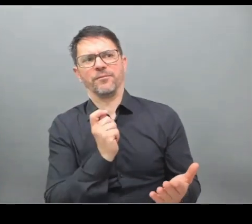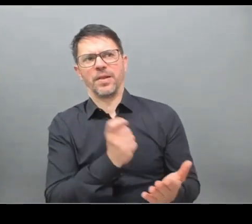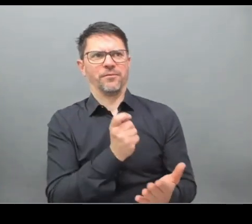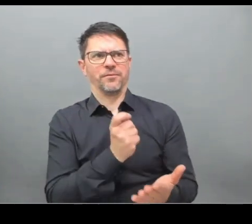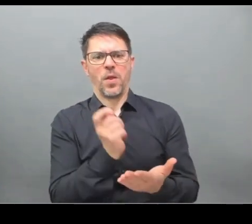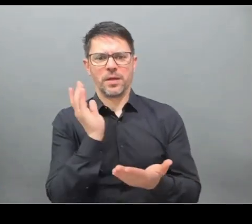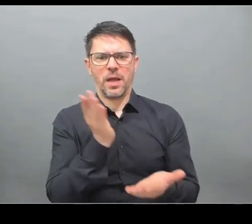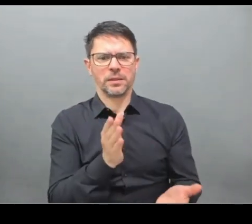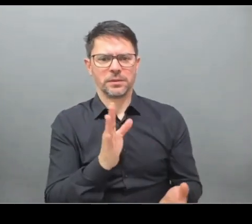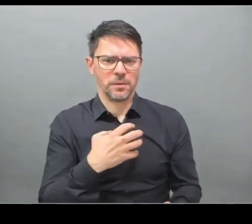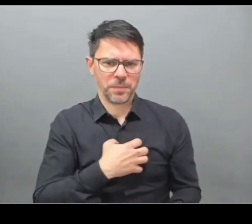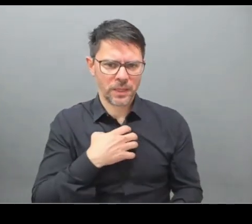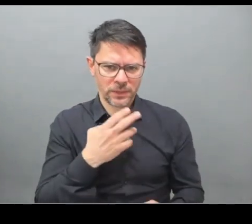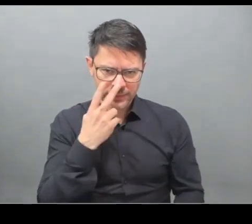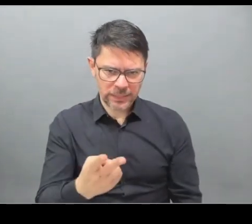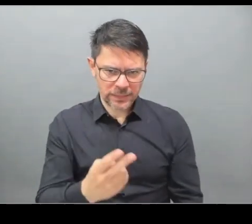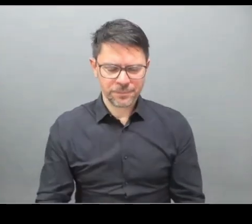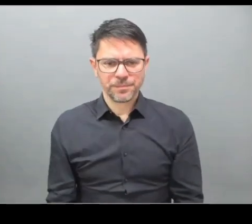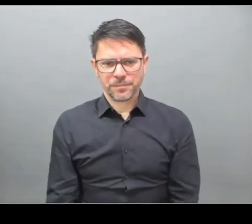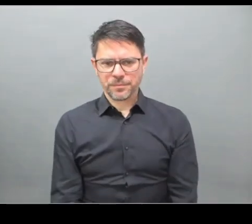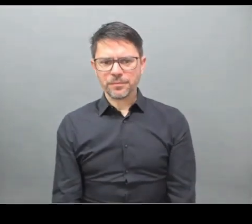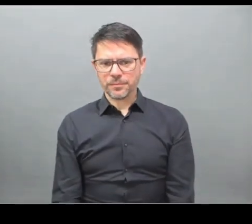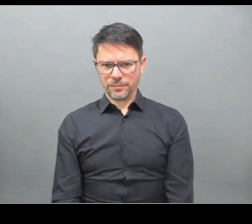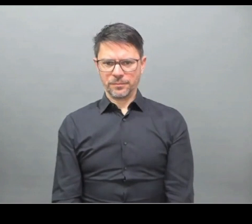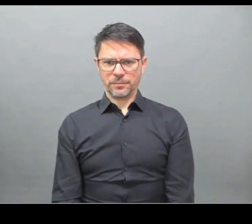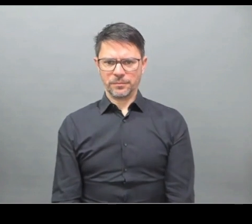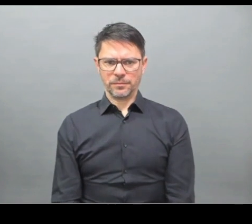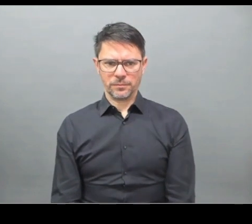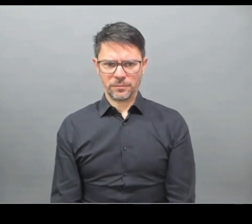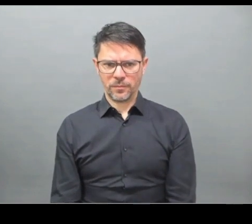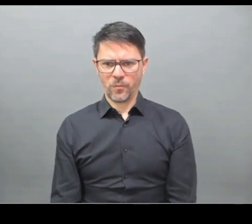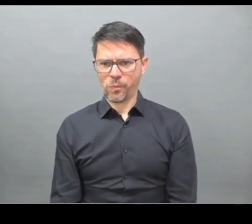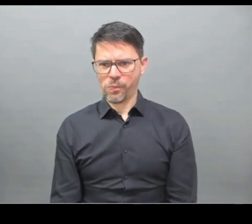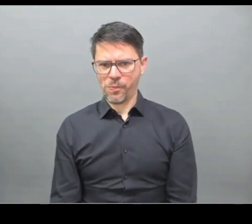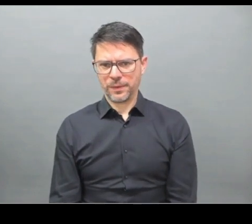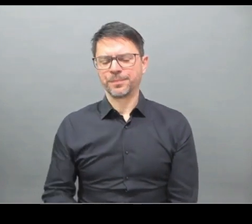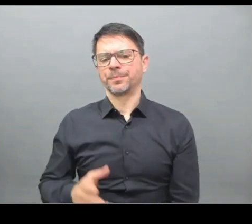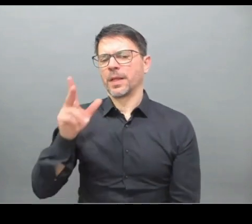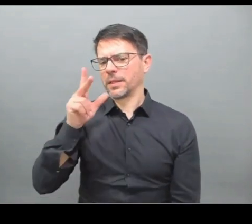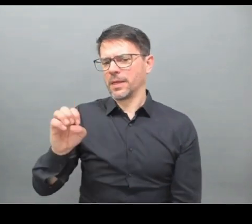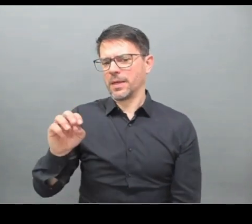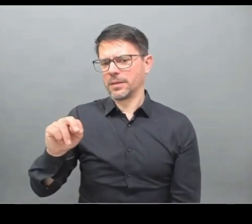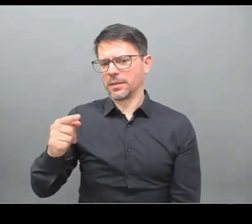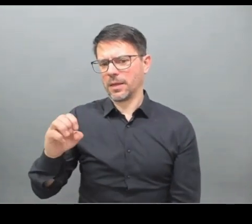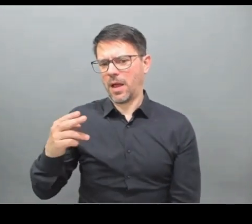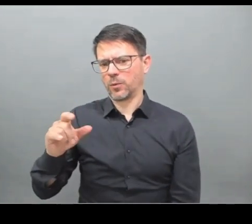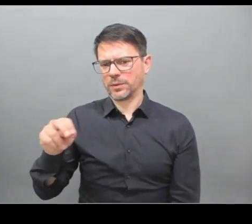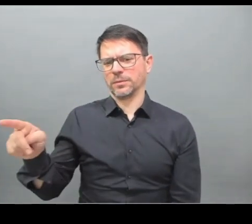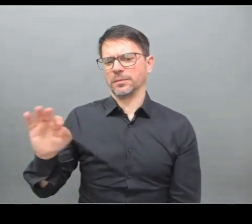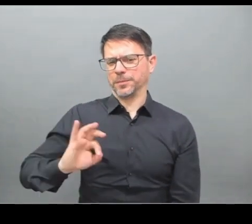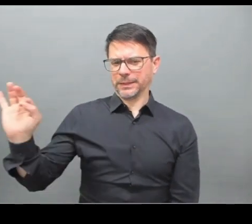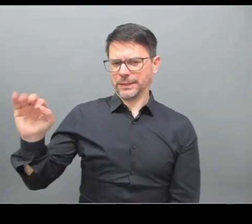aus den Gesprächen mit Kollegen aus der Kommunalpolitik halt berichten, dass aus vielen Häusern berichtet wird, dass eben nicht nur